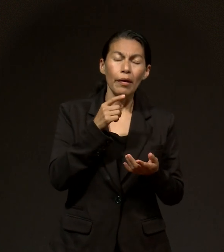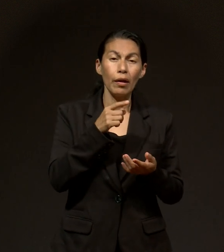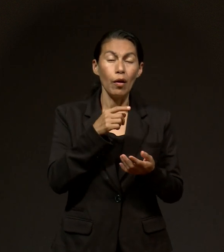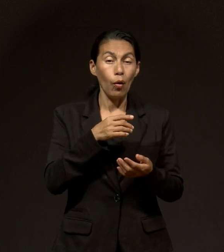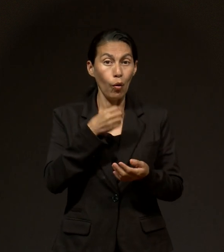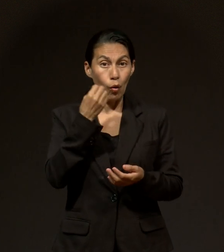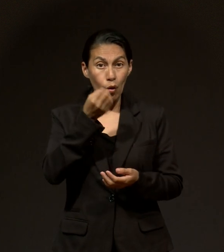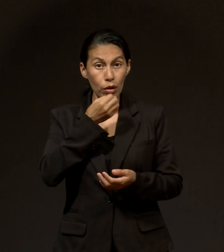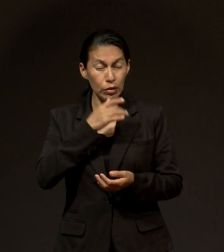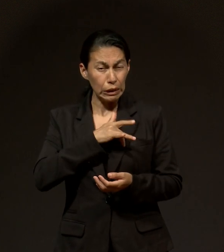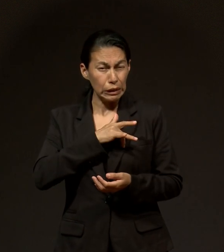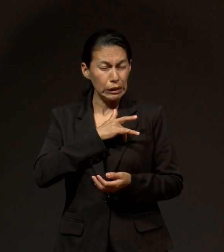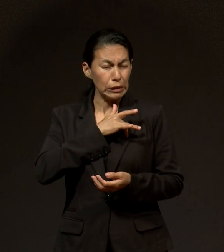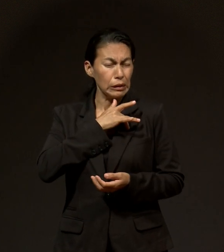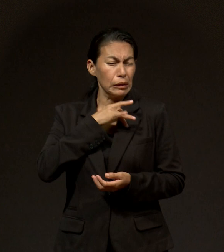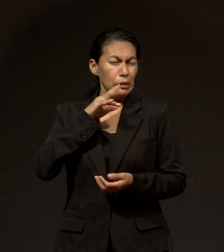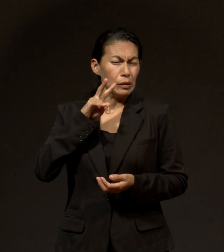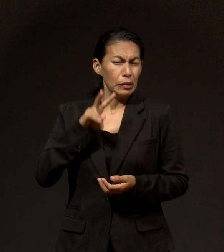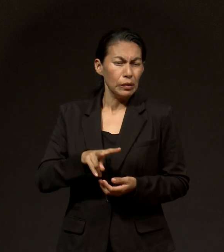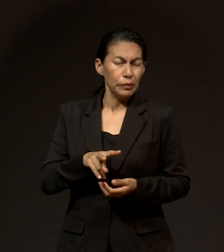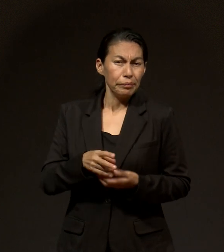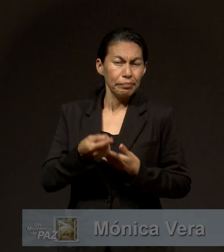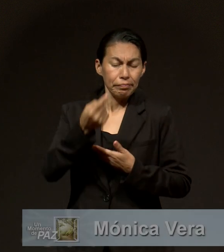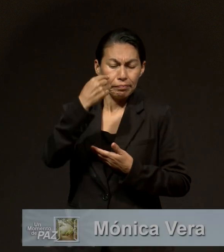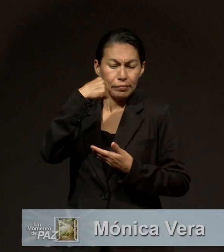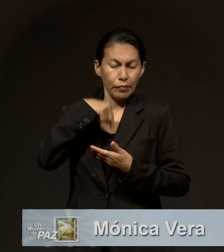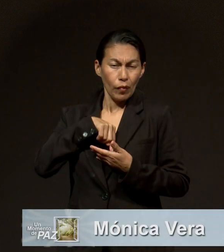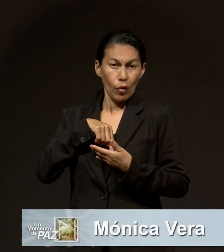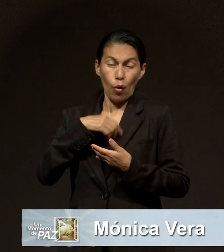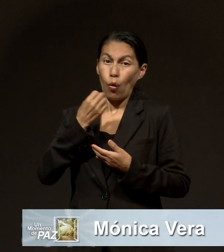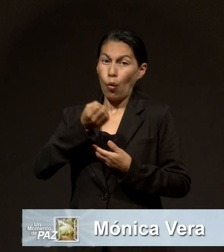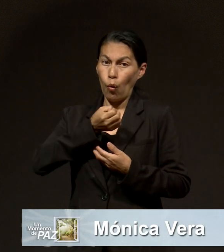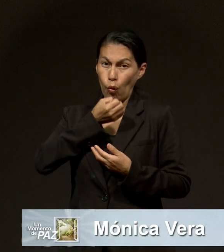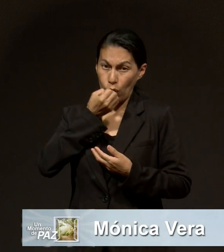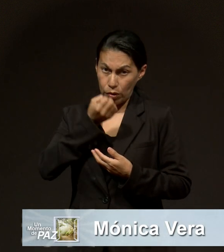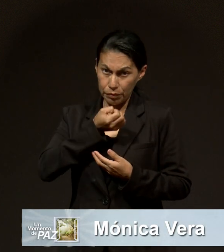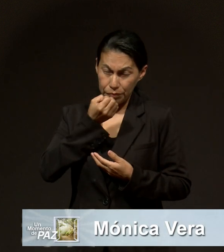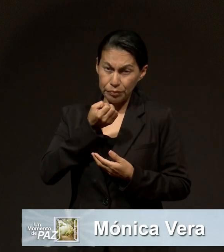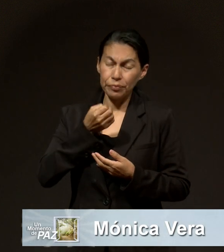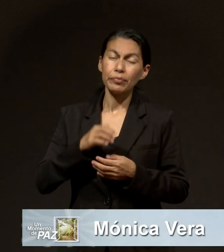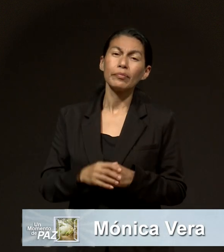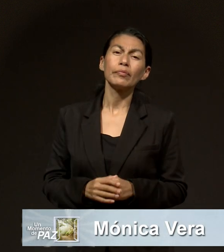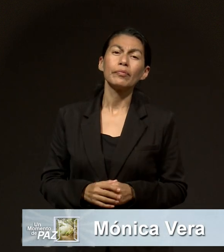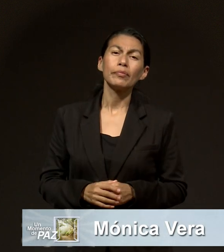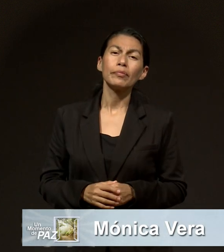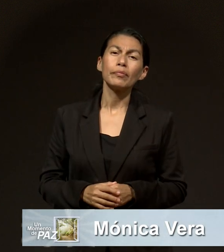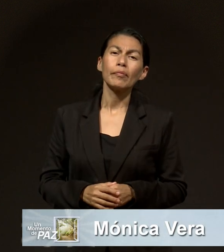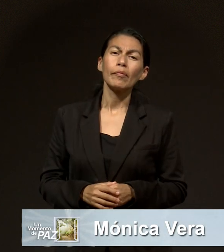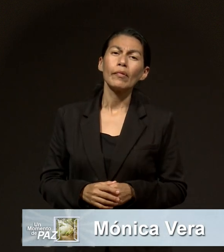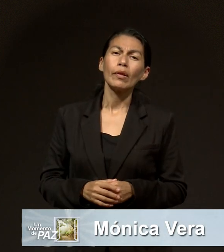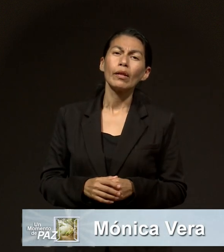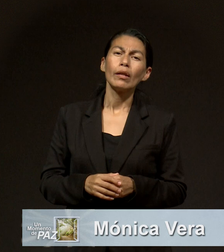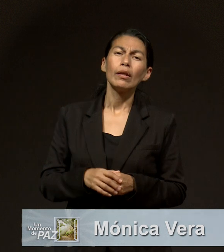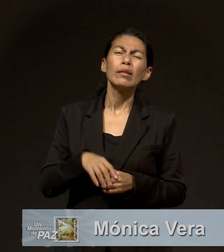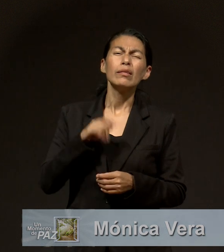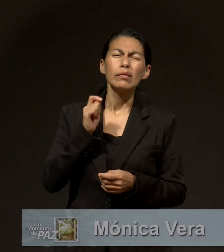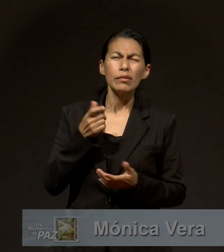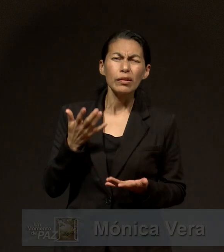sincera que brota del corazón, de lo más profundo de nuestra vida,